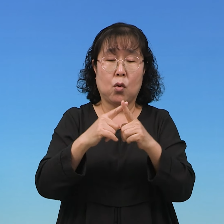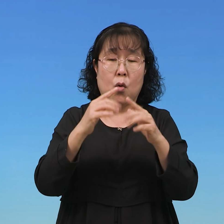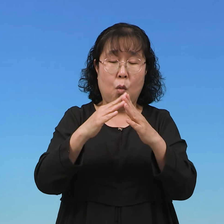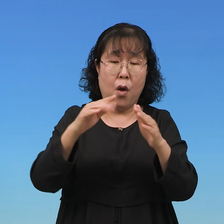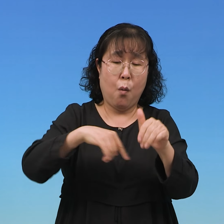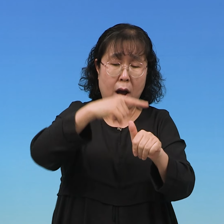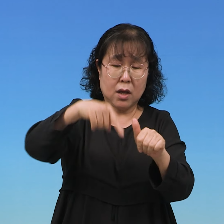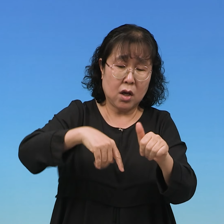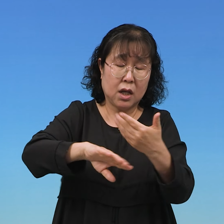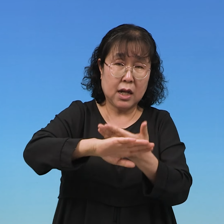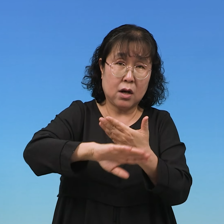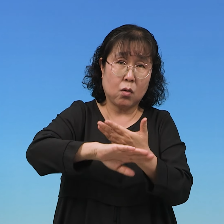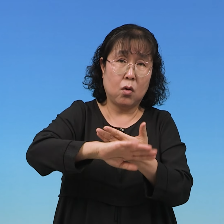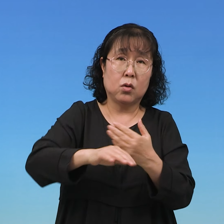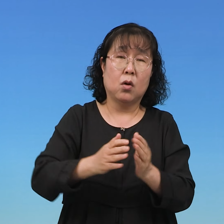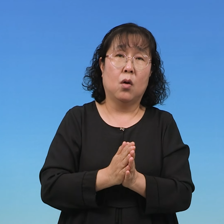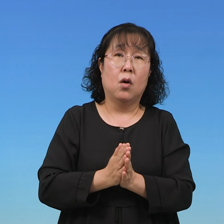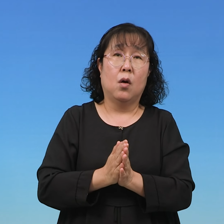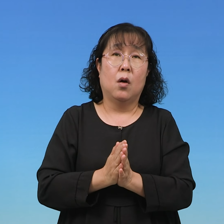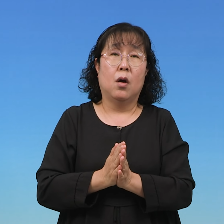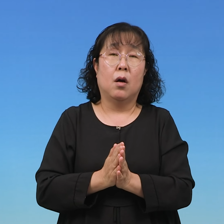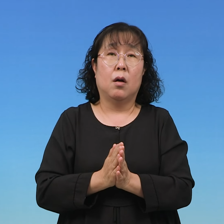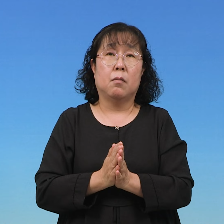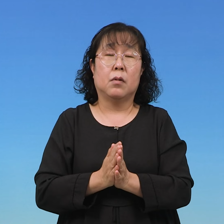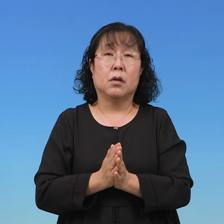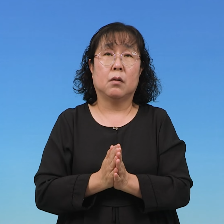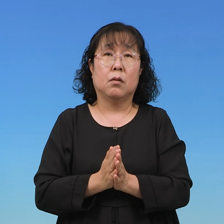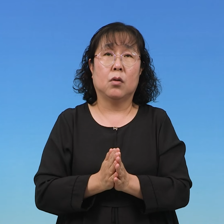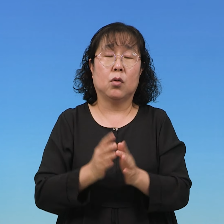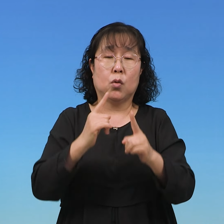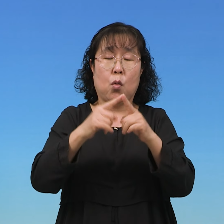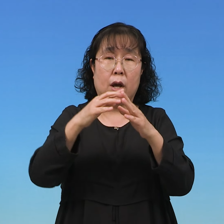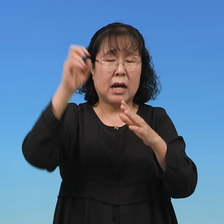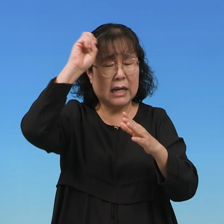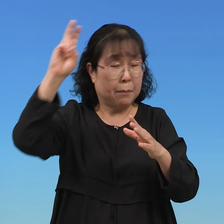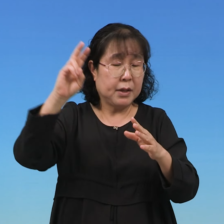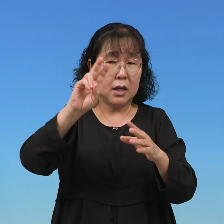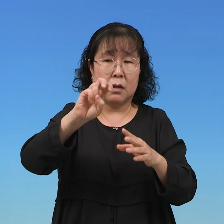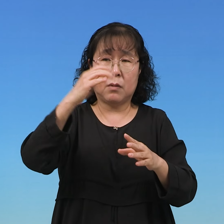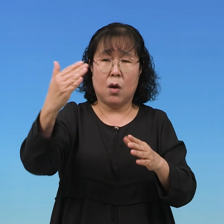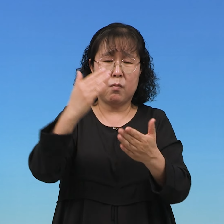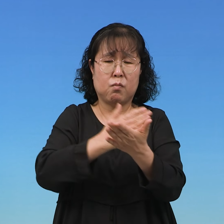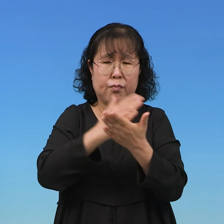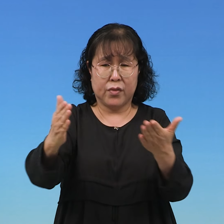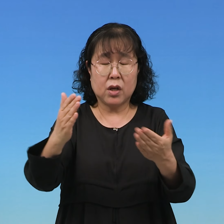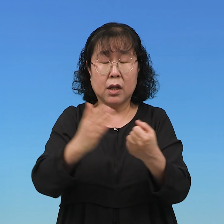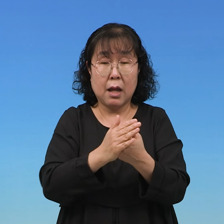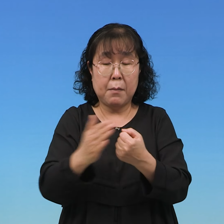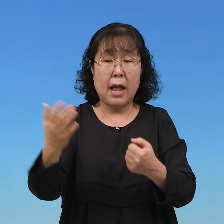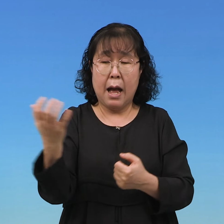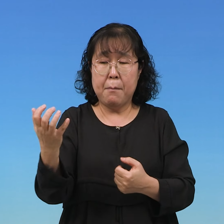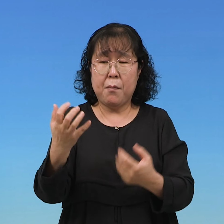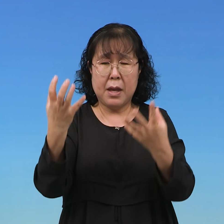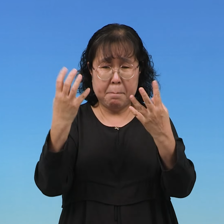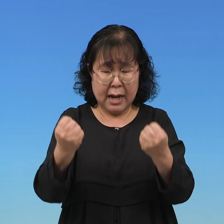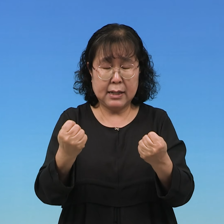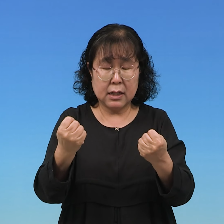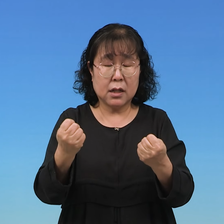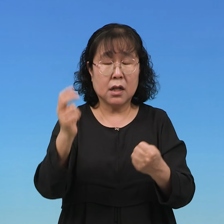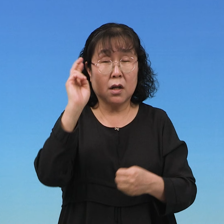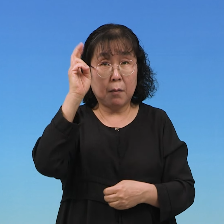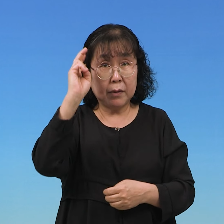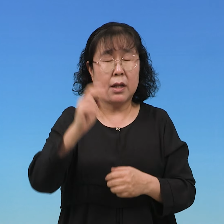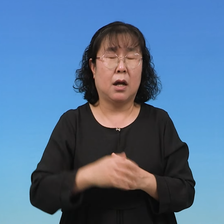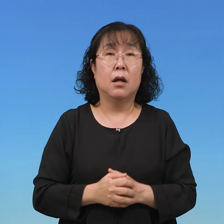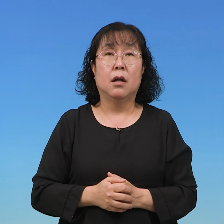교회 환경이 다르고 갑자기 교회가 이합 집산하던 모여든 교회이기 때문에, 그런가 하면은 오늘 그